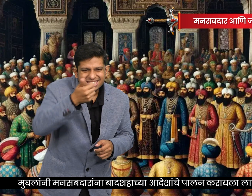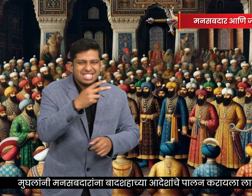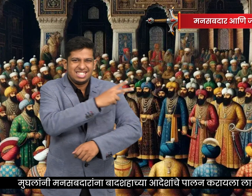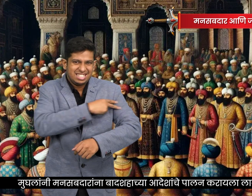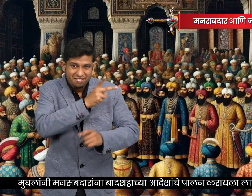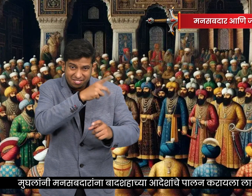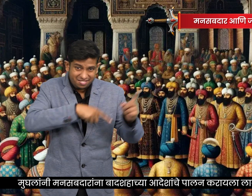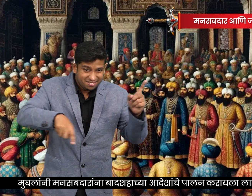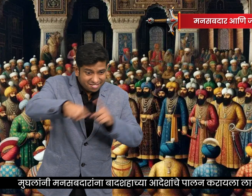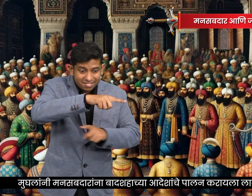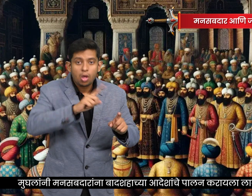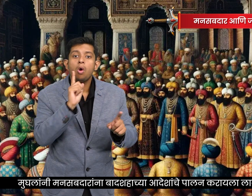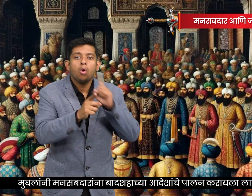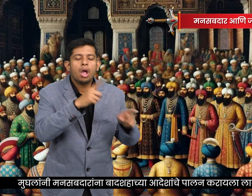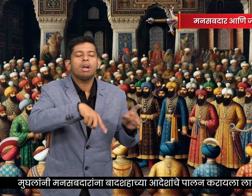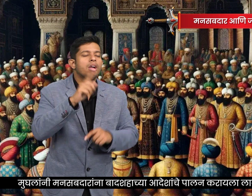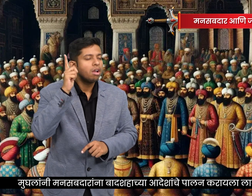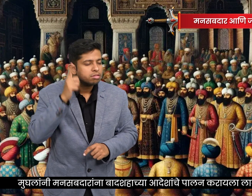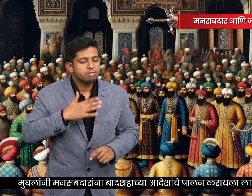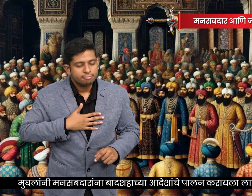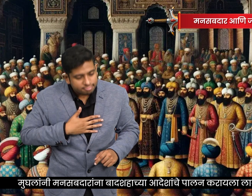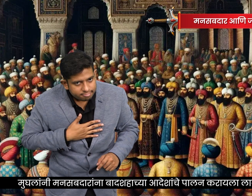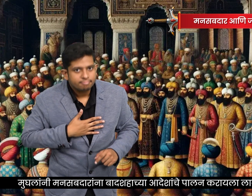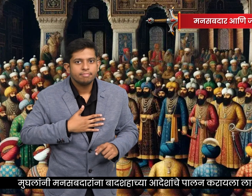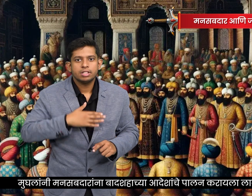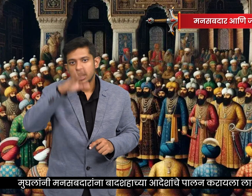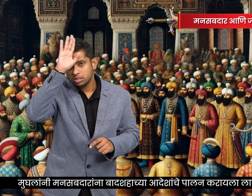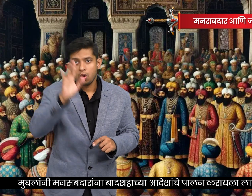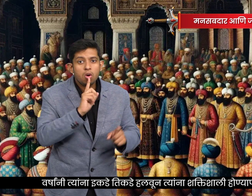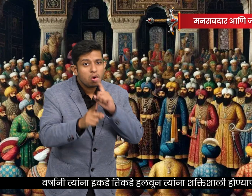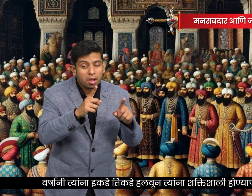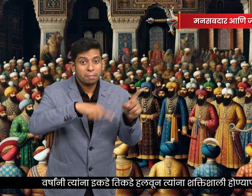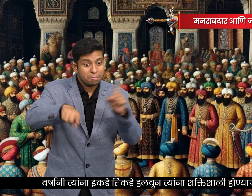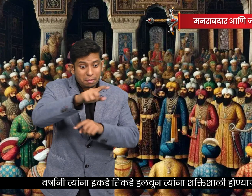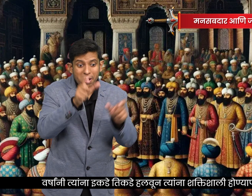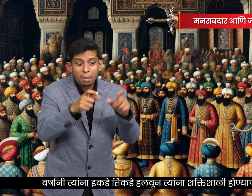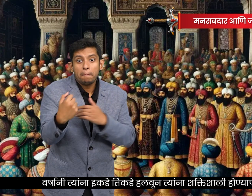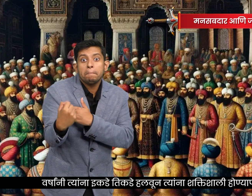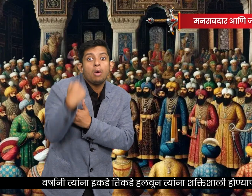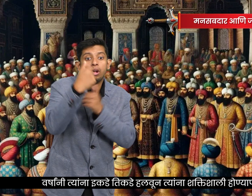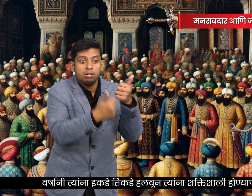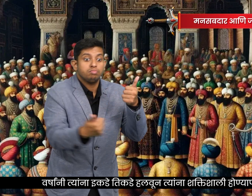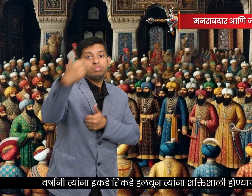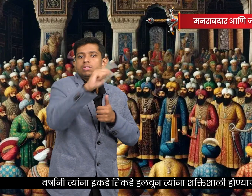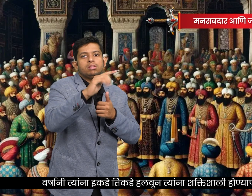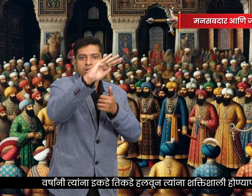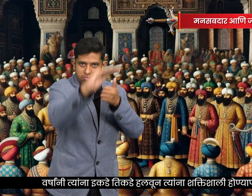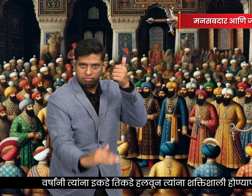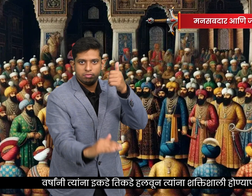बादशहाच्या आदेशांचे पालन करायला लावले आणि दर काही वर्षांनी त्यांना इकडे